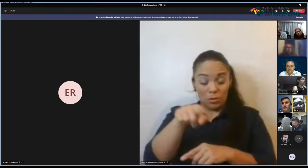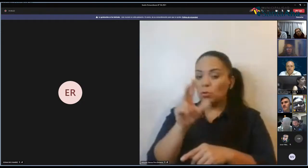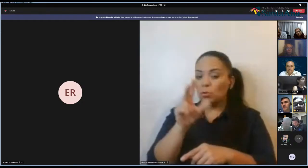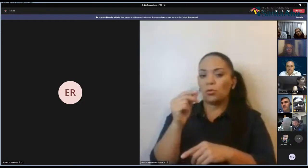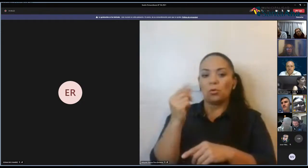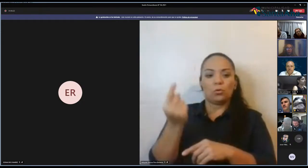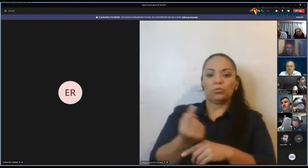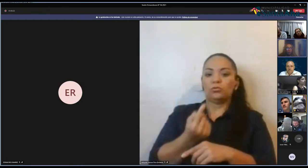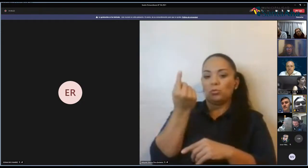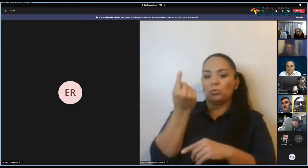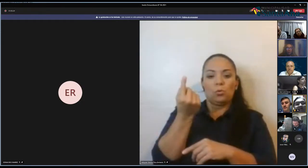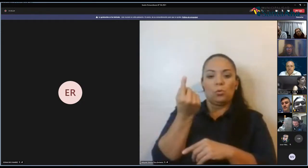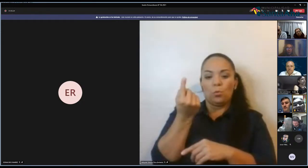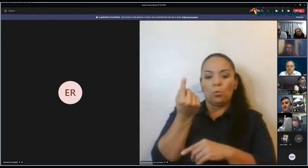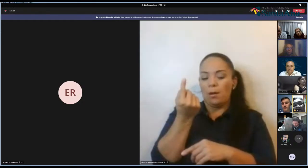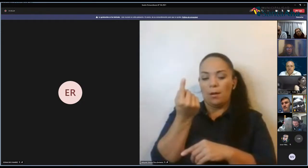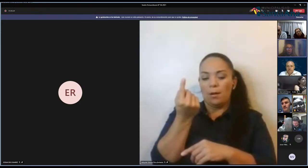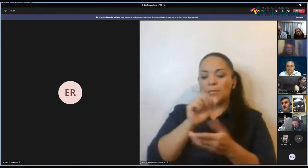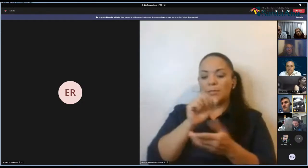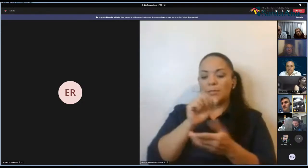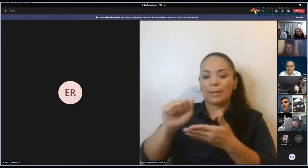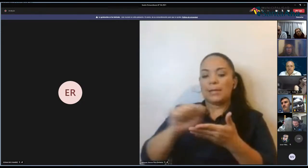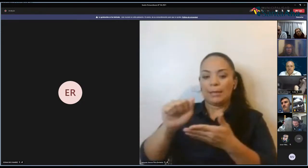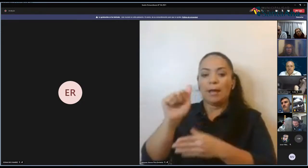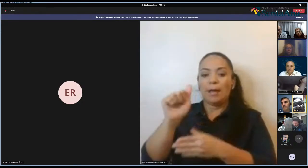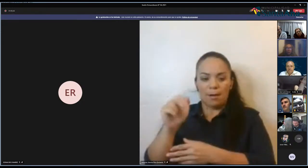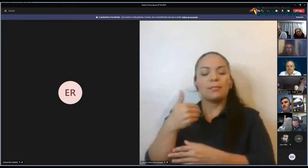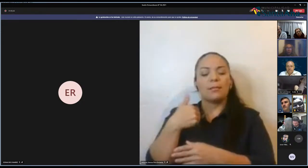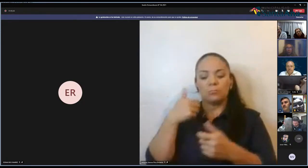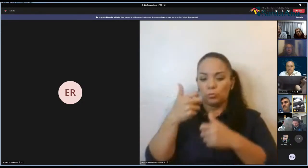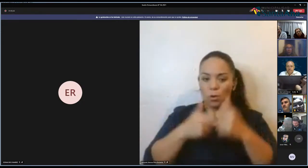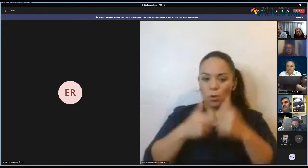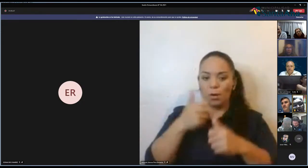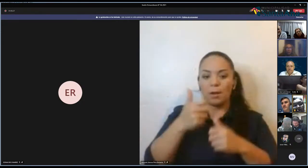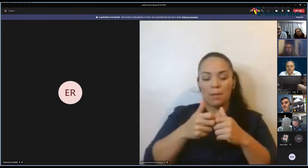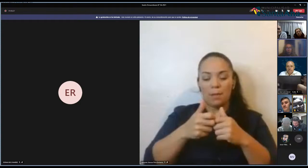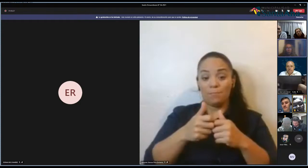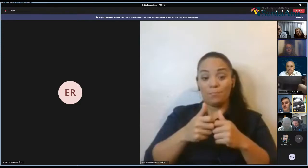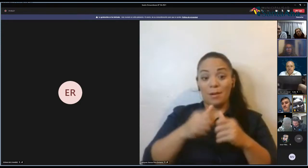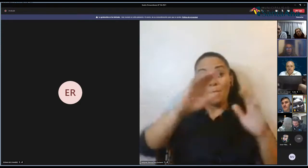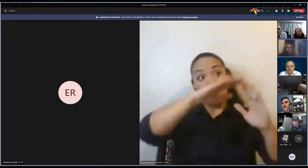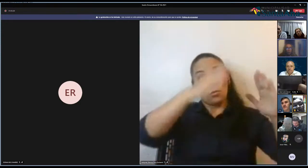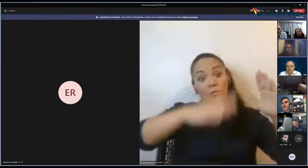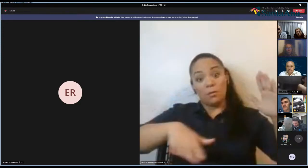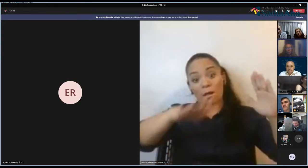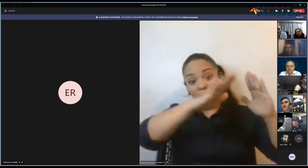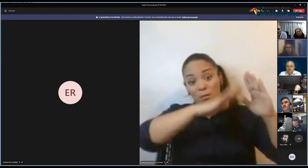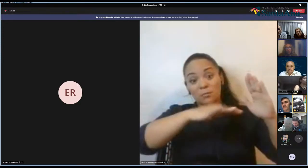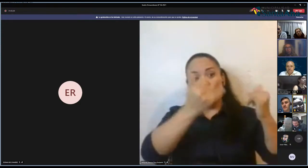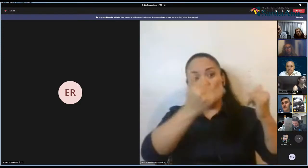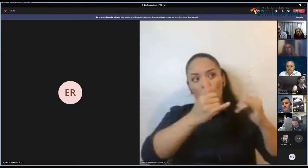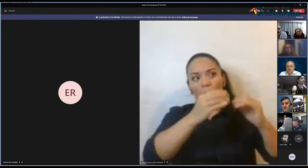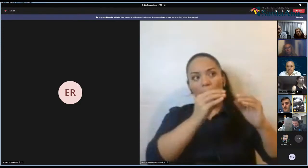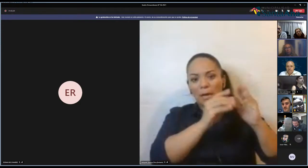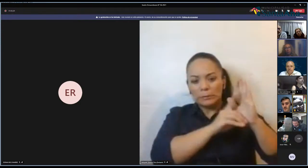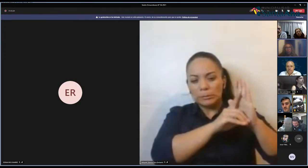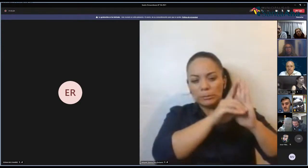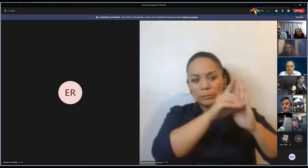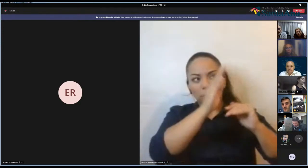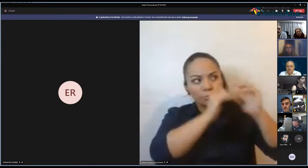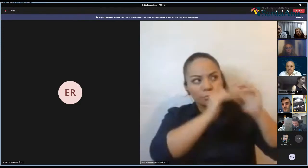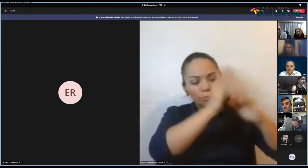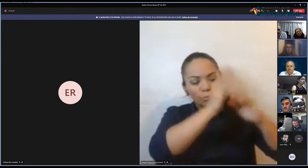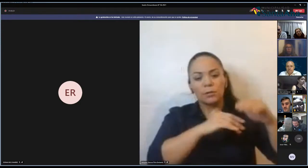es única verdad en santana tenemos ese problema de que las zonas altas se están desarrollando lo vemos también con villarreal en